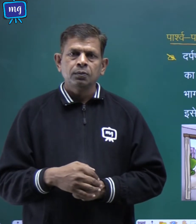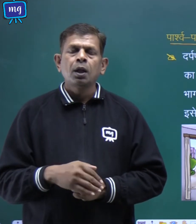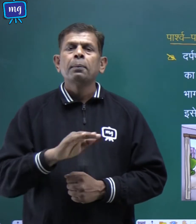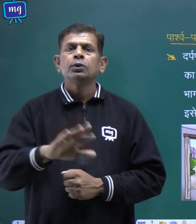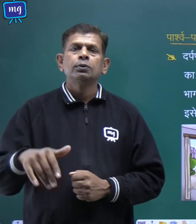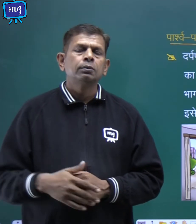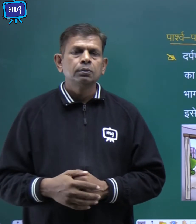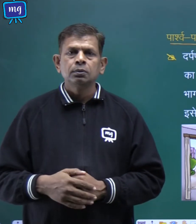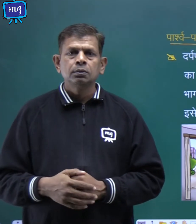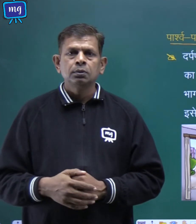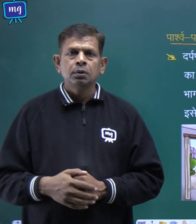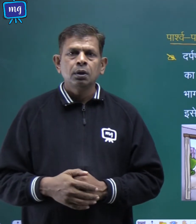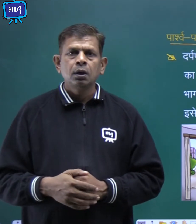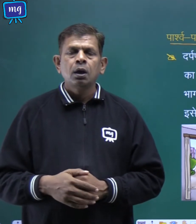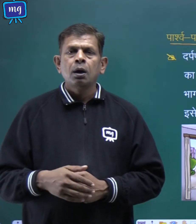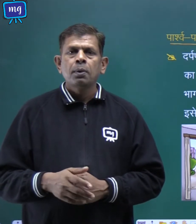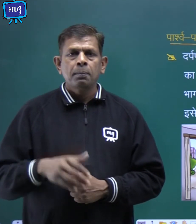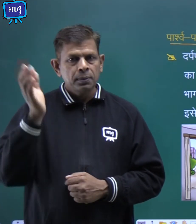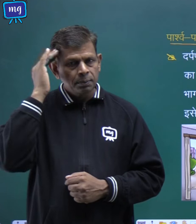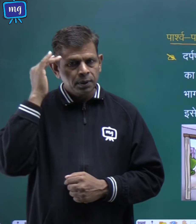बच्चों, अब हम समझेंगे